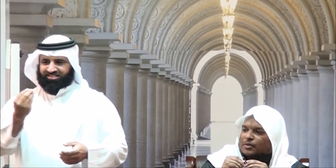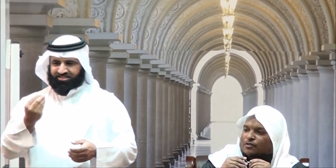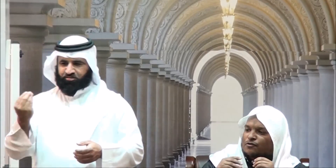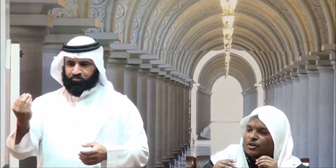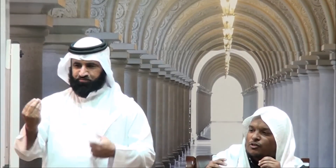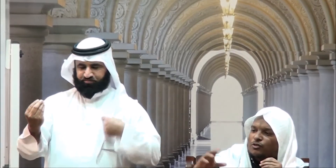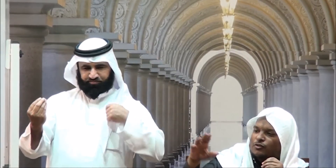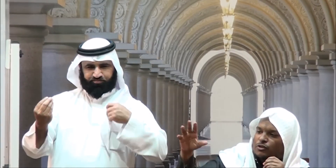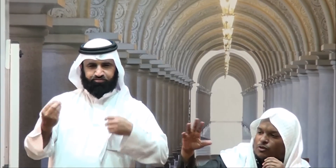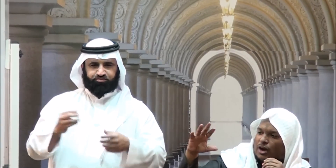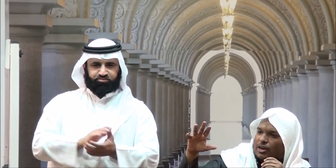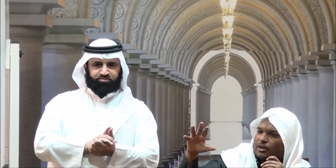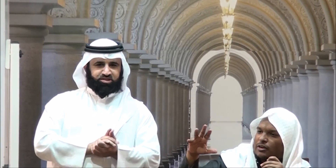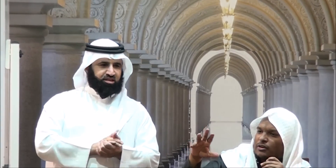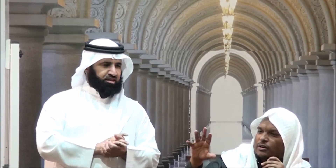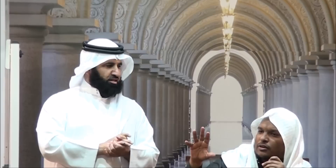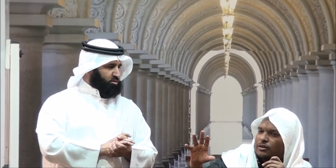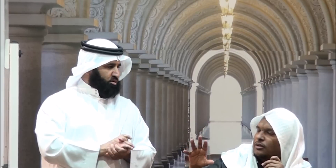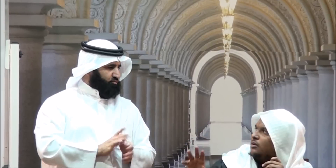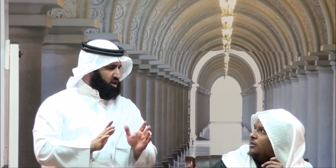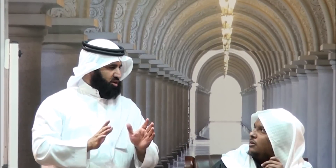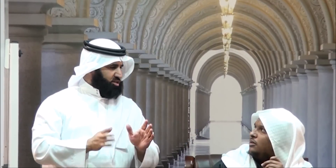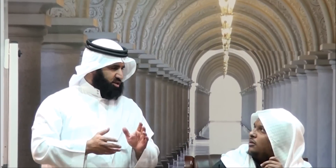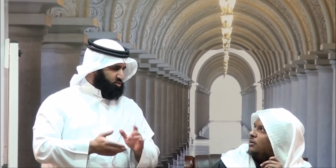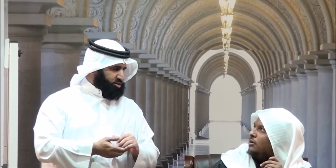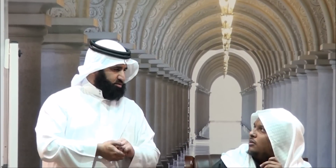طيب في سؤال؟